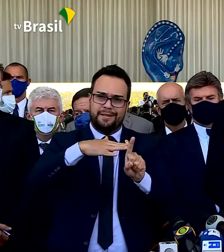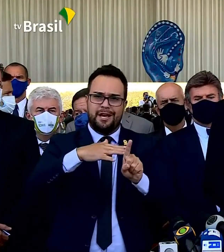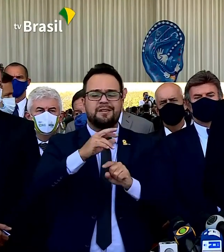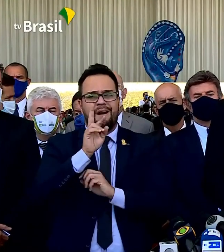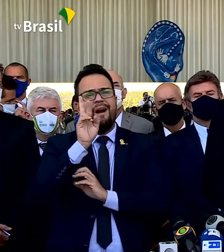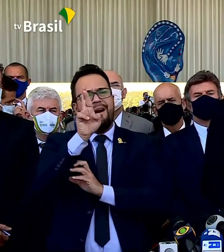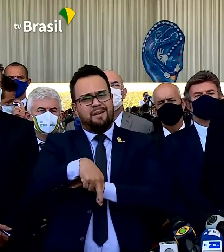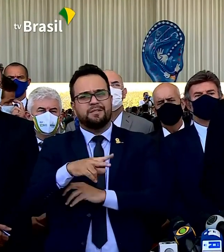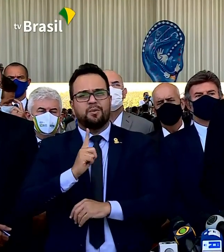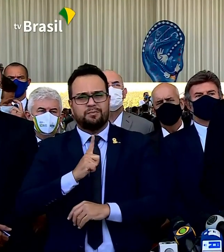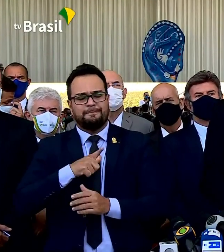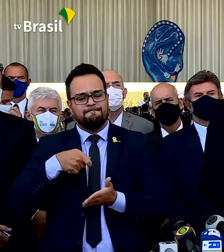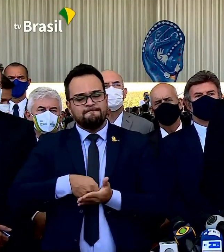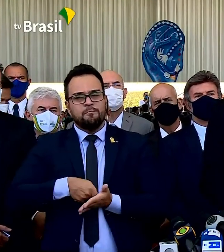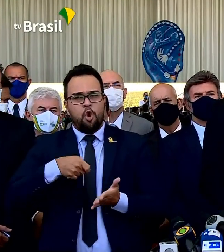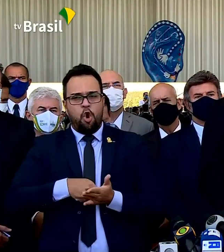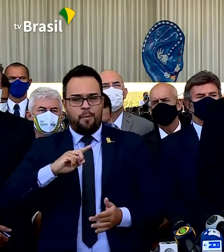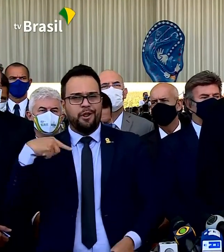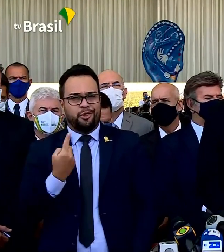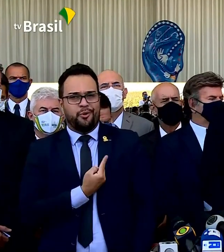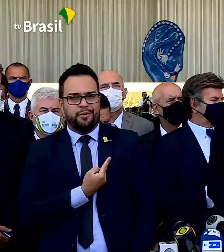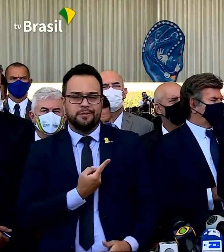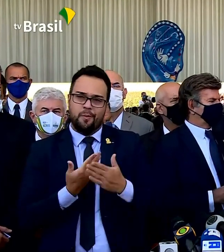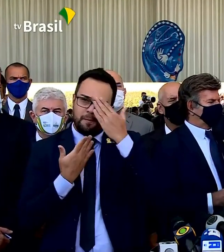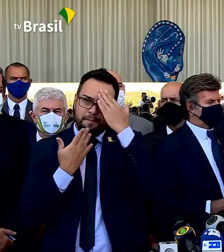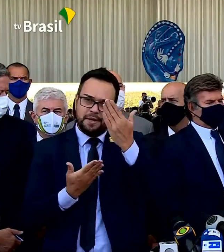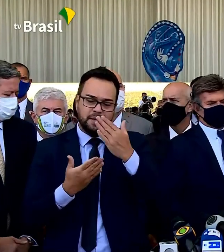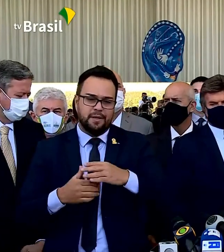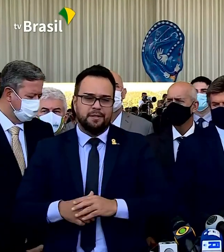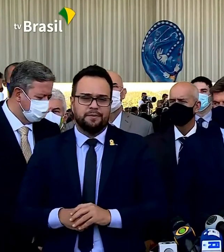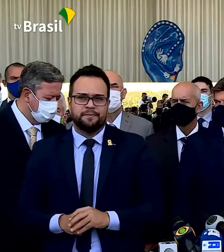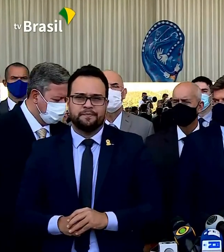razão, exige isso de nós. Muito obrigado.